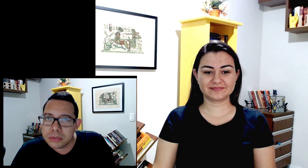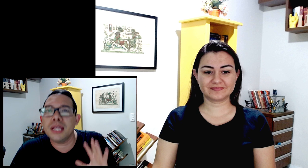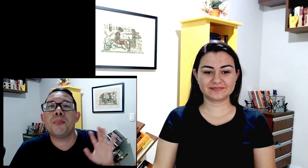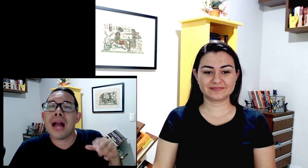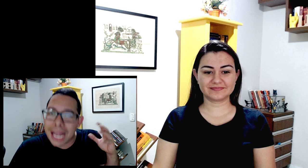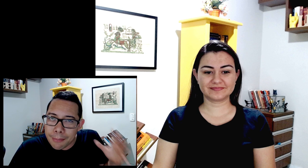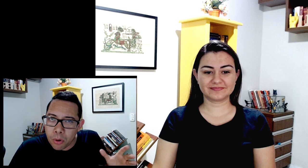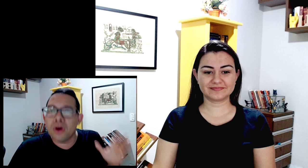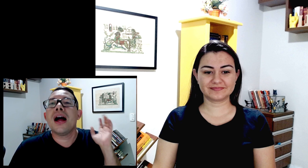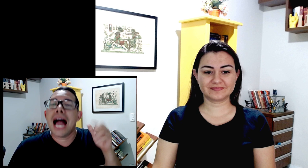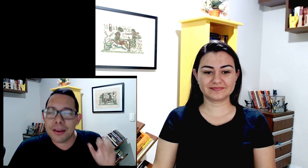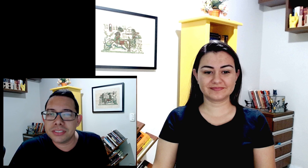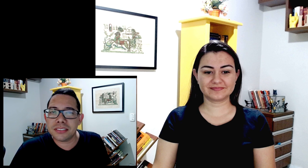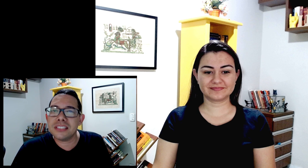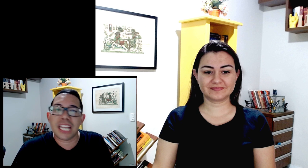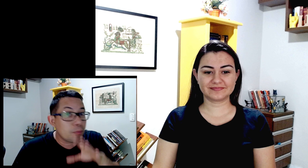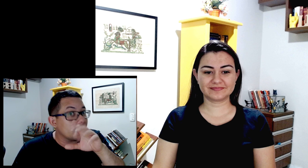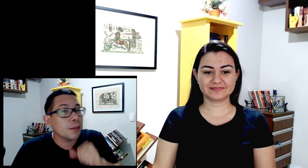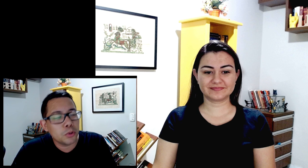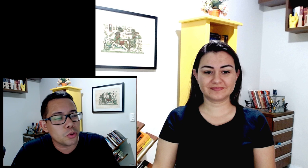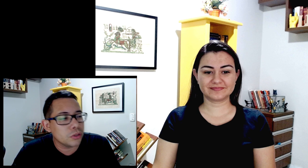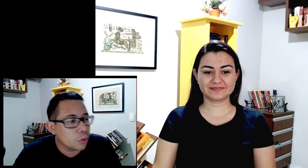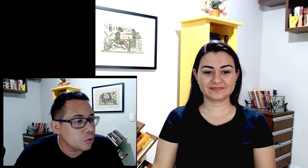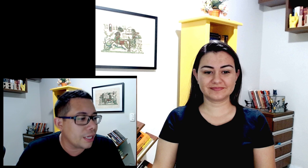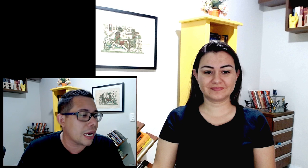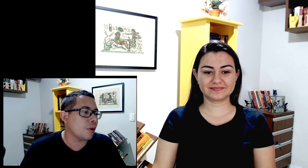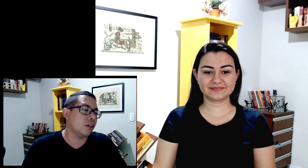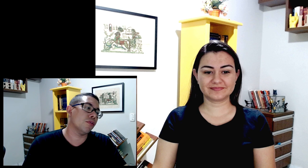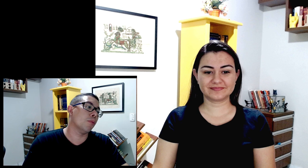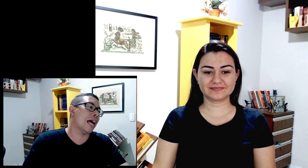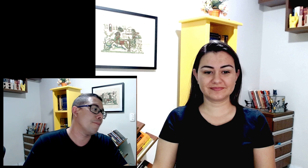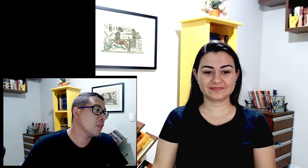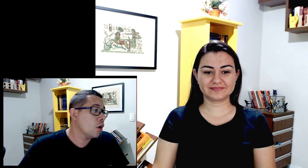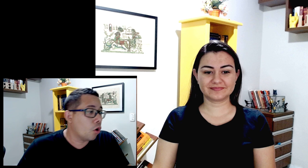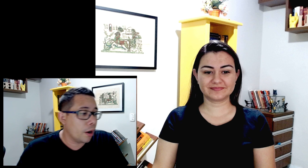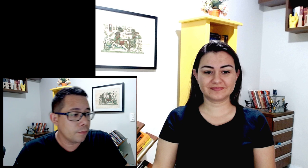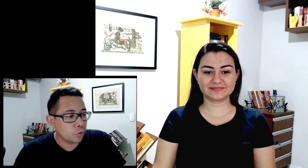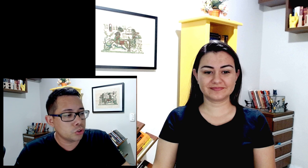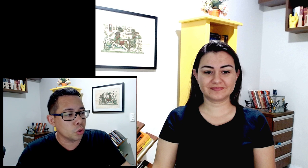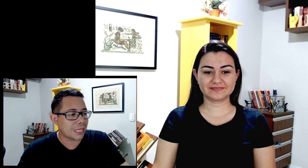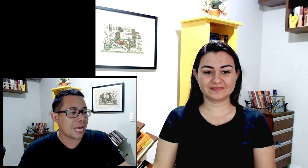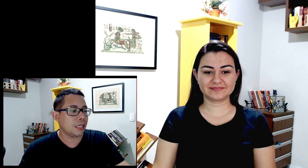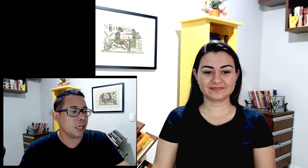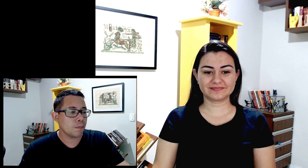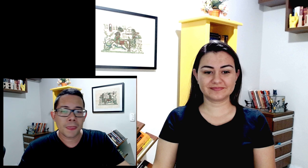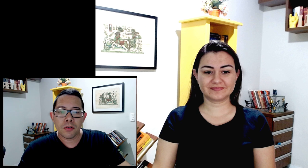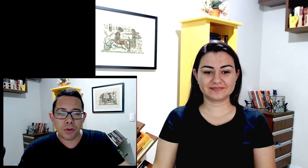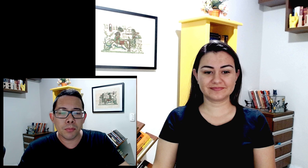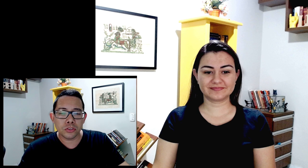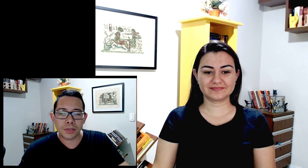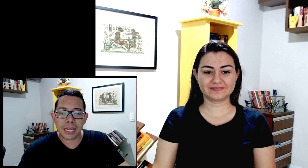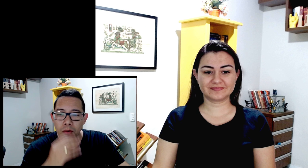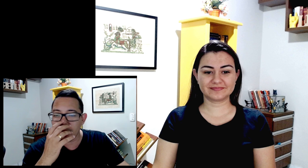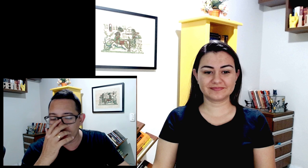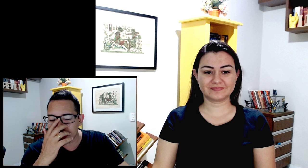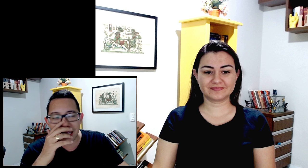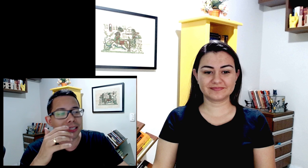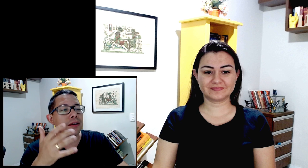não depois acabou aí você se inscreve que ele é muito conteúdo legal aqui vamos lá ó vou soltar aqui vamos ver aí qual que vai ser